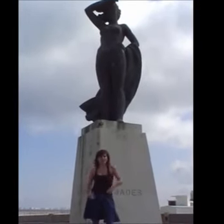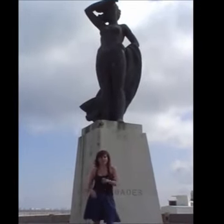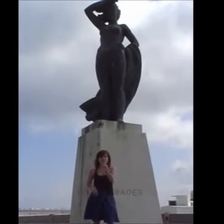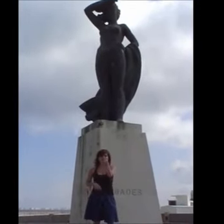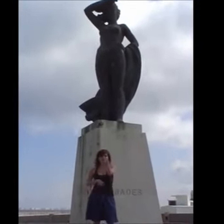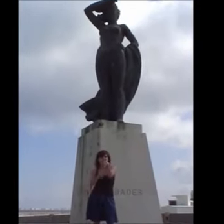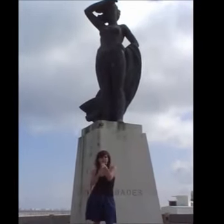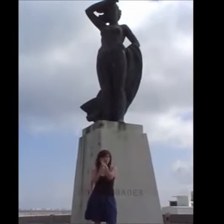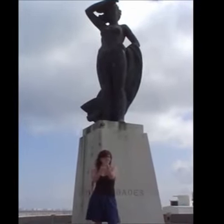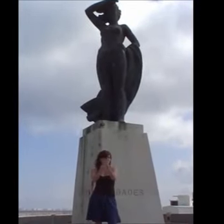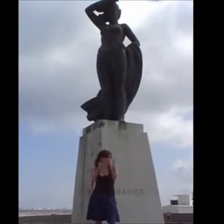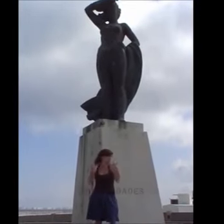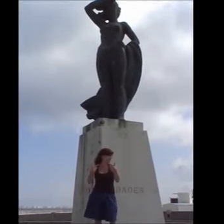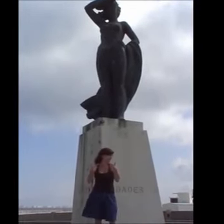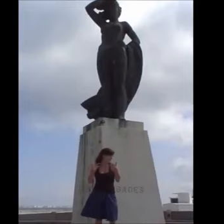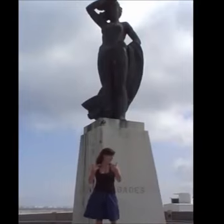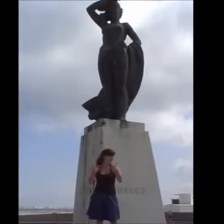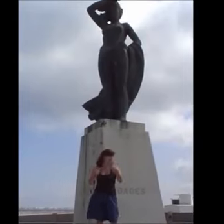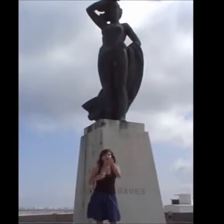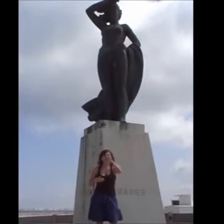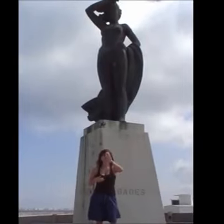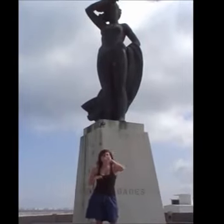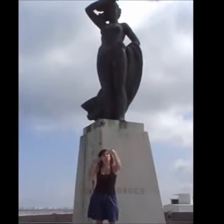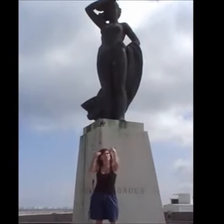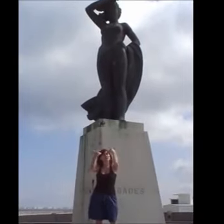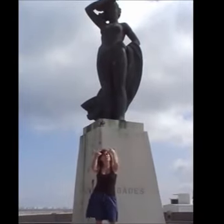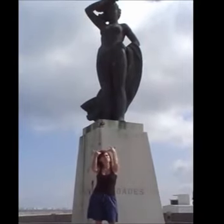Los palos en tu espalda, la tortura en tu mente